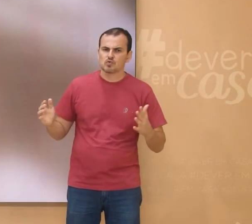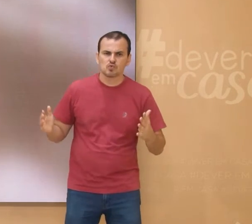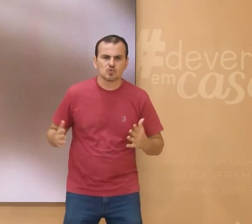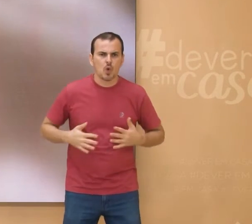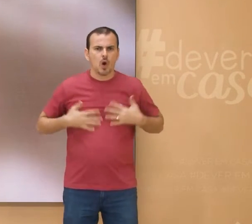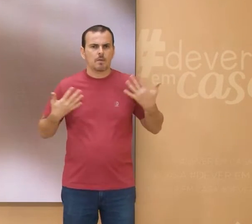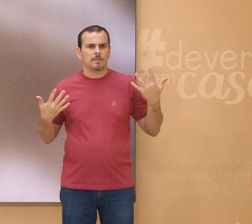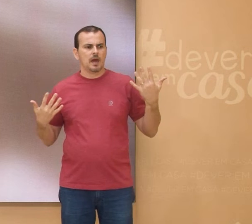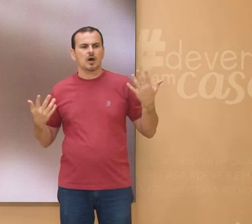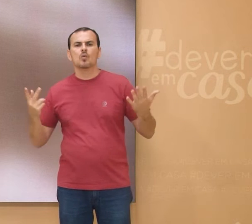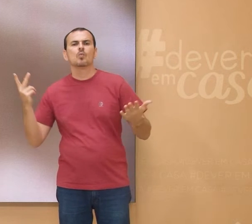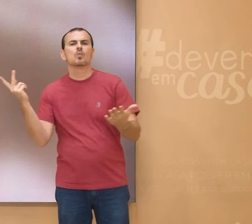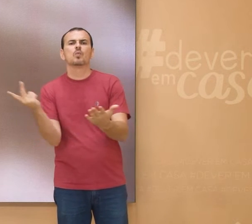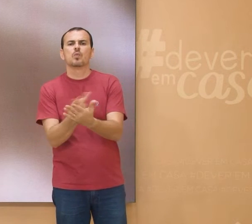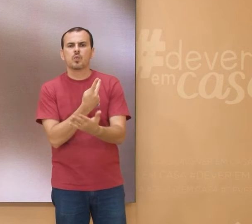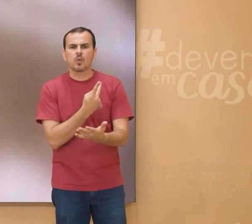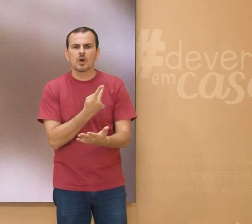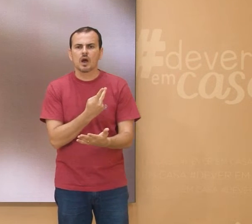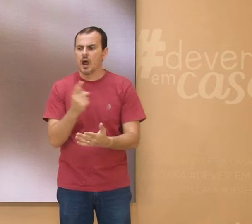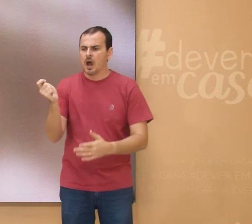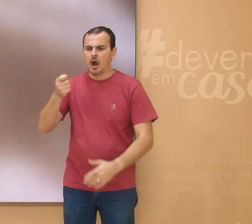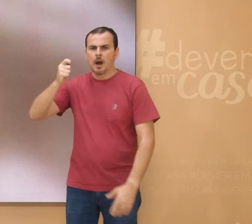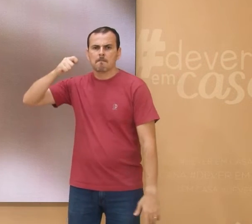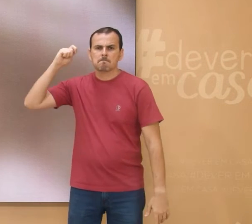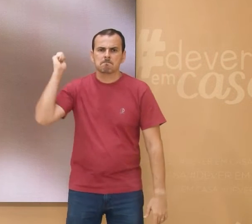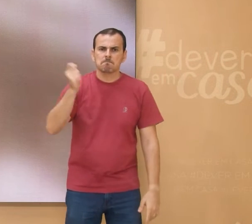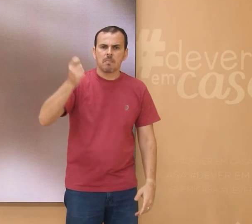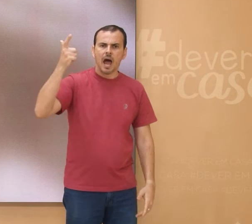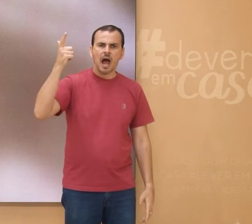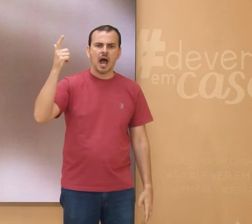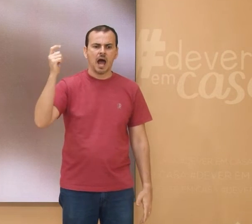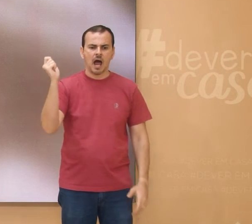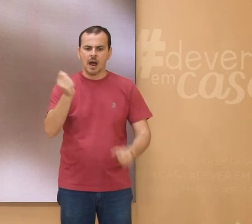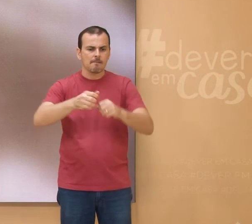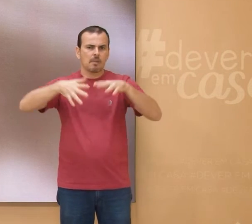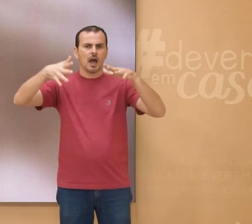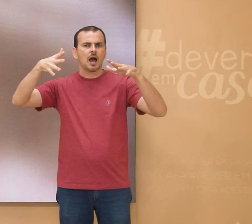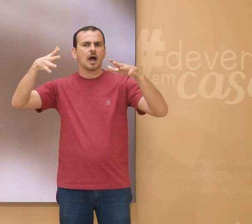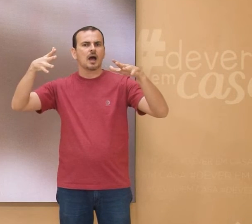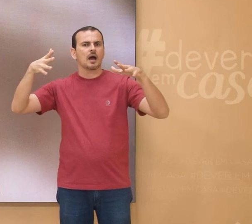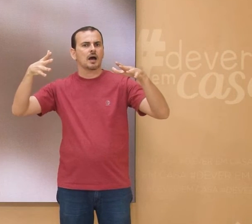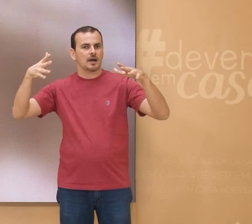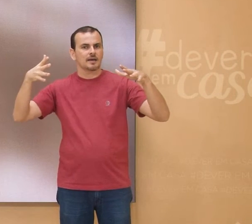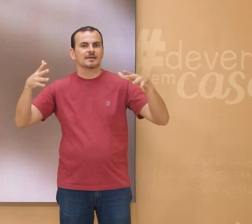De repente, surpresa, apareceu uma fada.